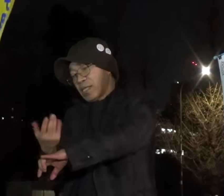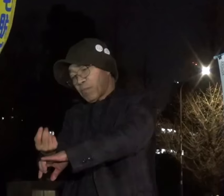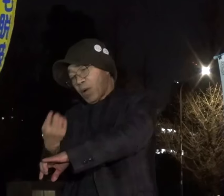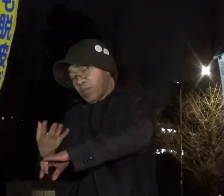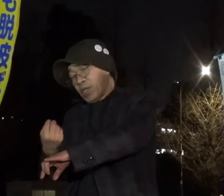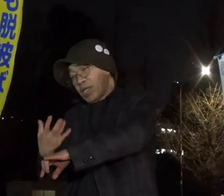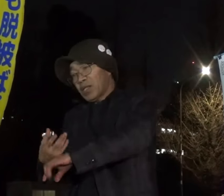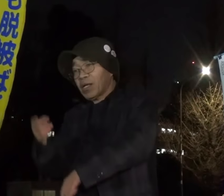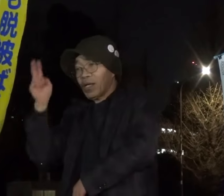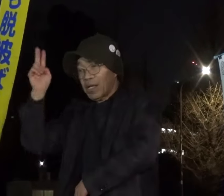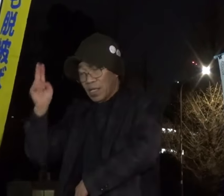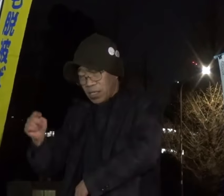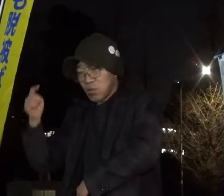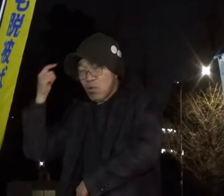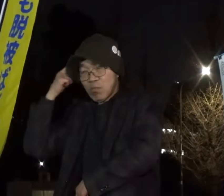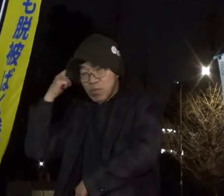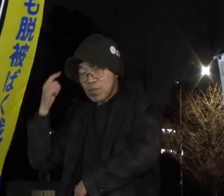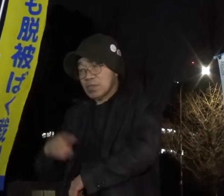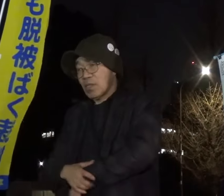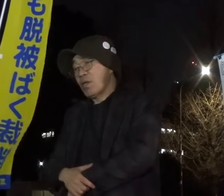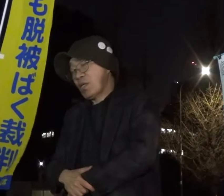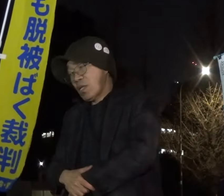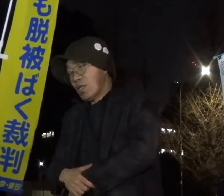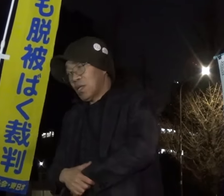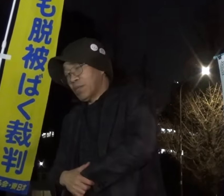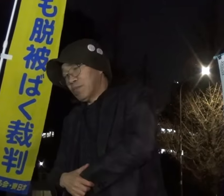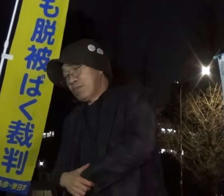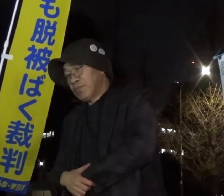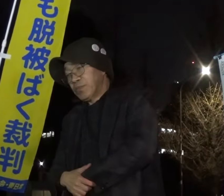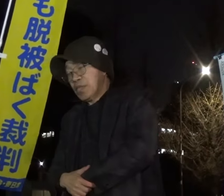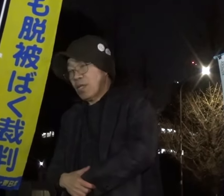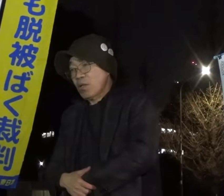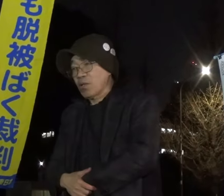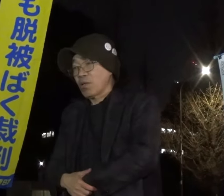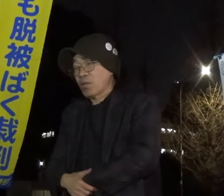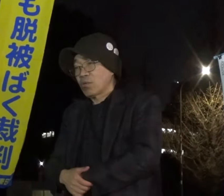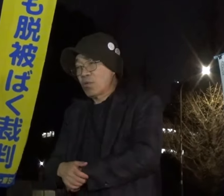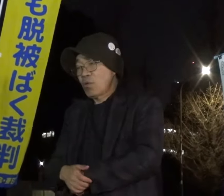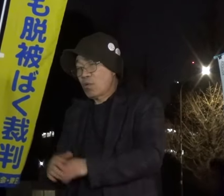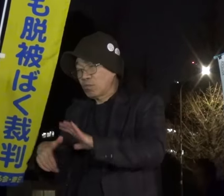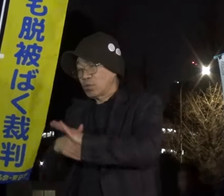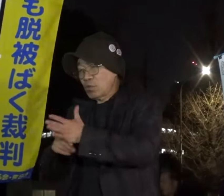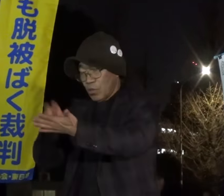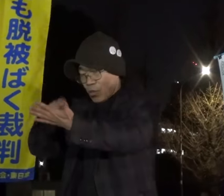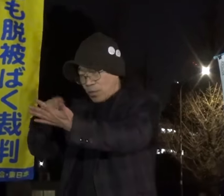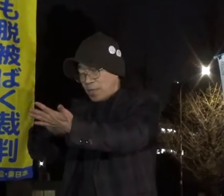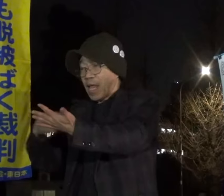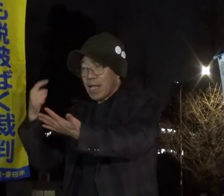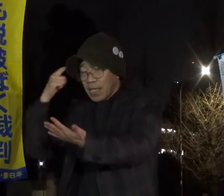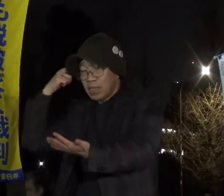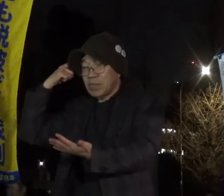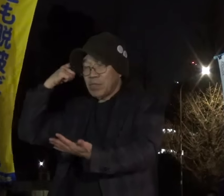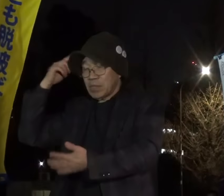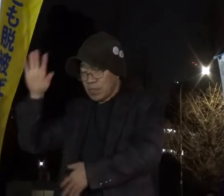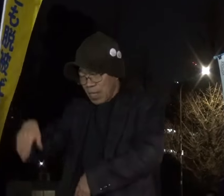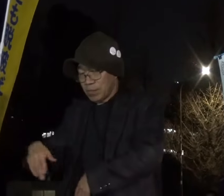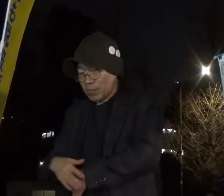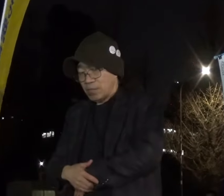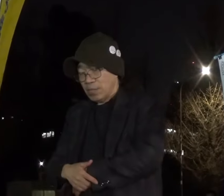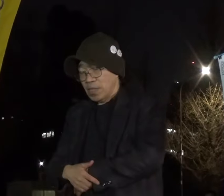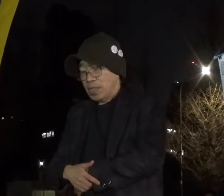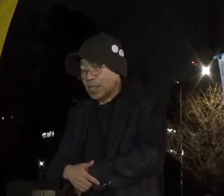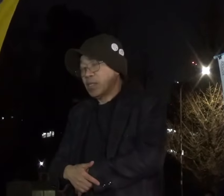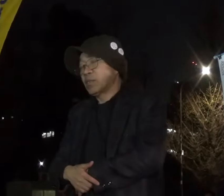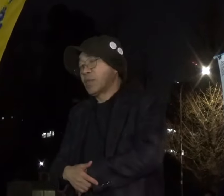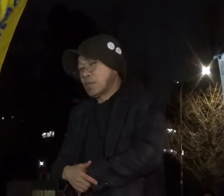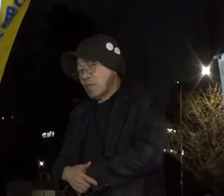ね、そんなようなことをこの全文の中から見て感じるようになり、直感的